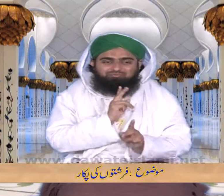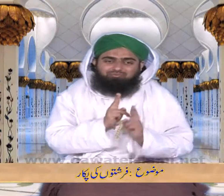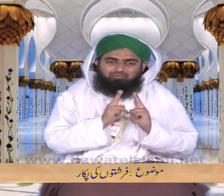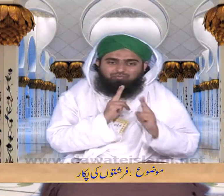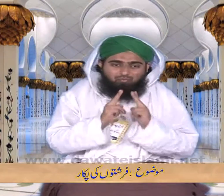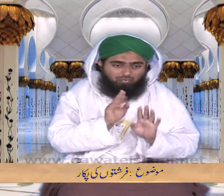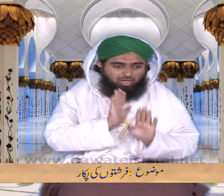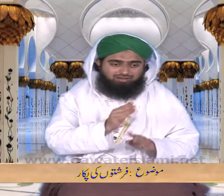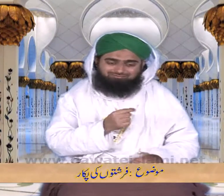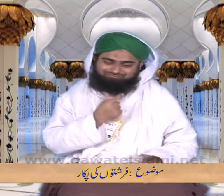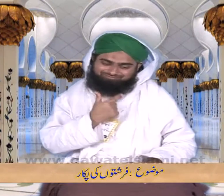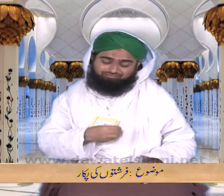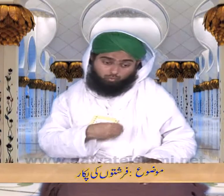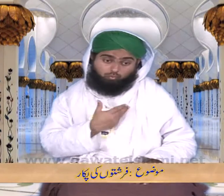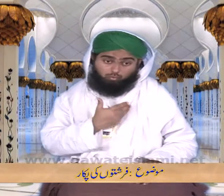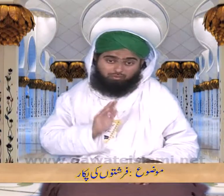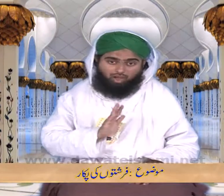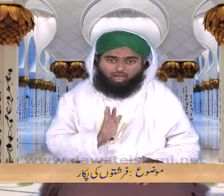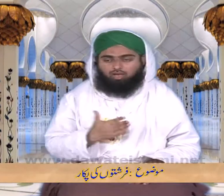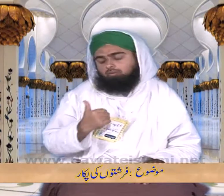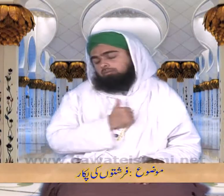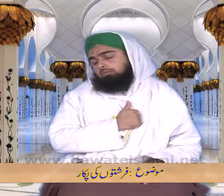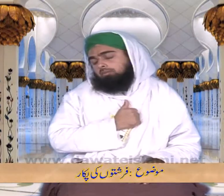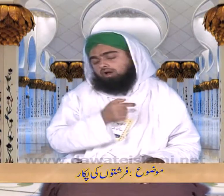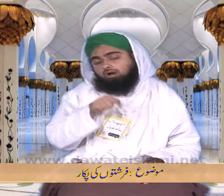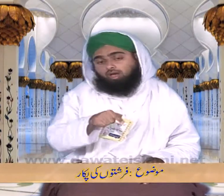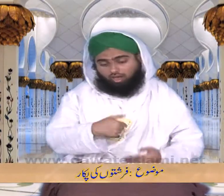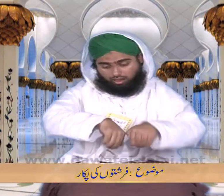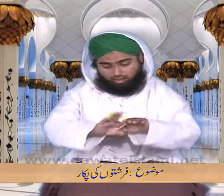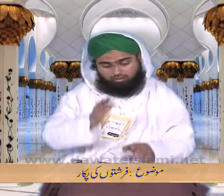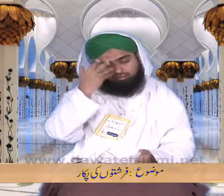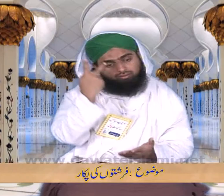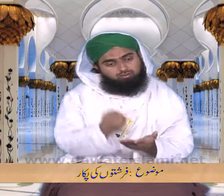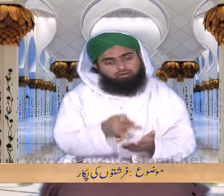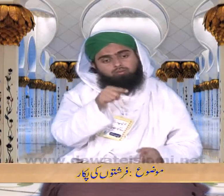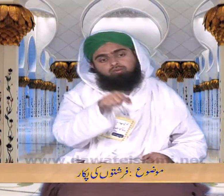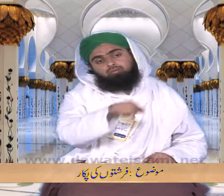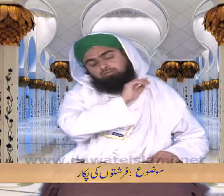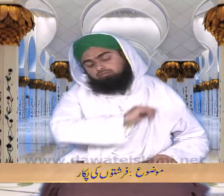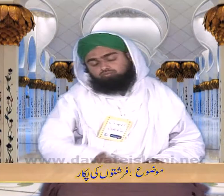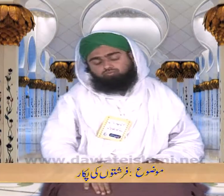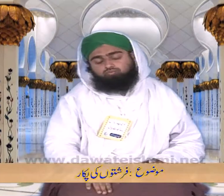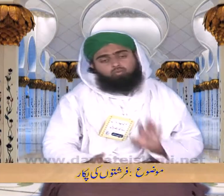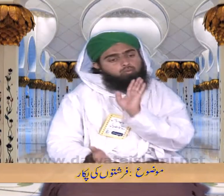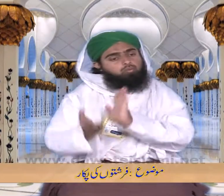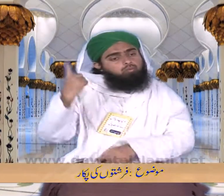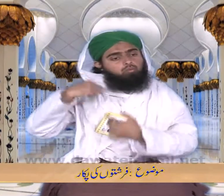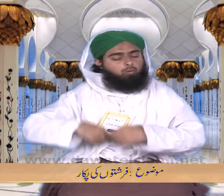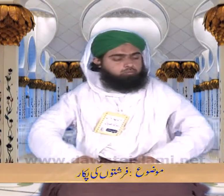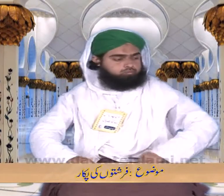کنے والے بچوں کو یاد کرو کہ موت نے جن کی زبان ہمیشہ کے لئے خاموش ان بڑے بڑے پہنوانوں